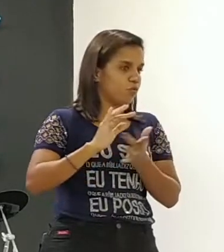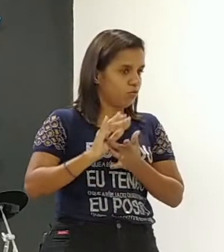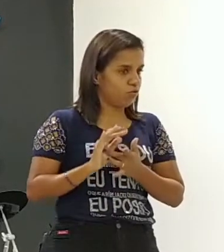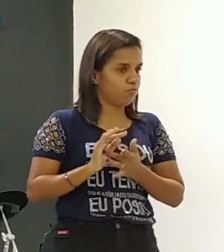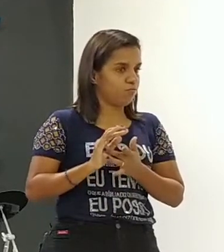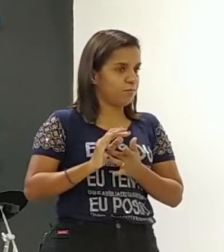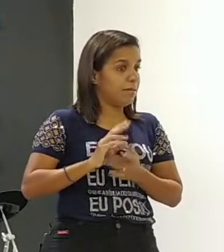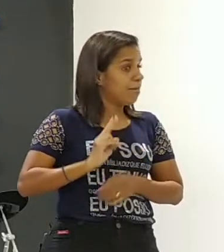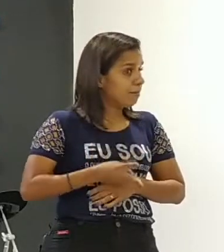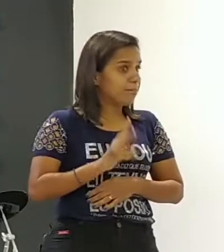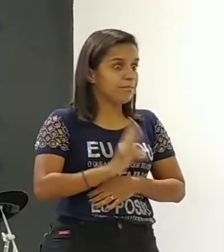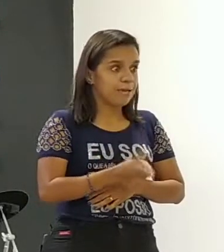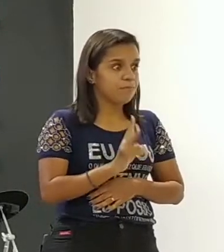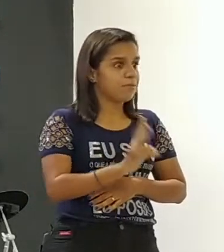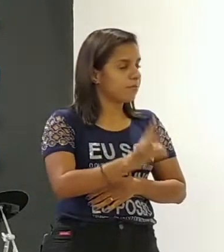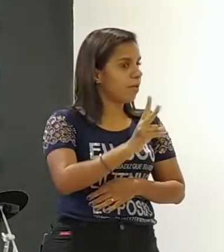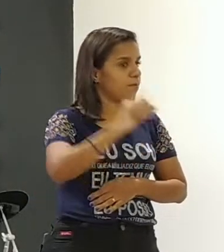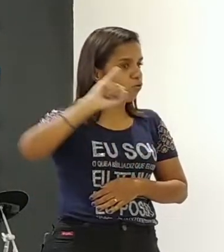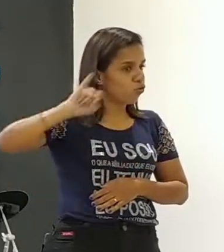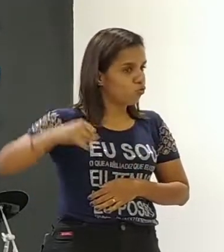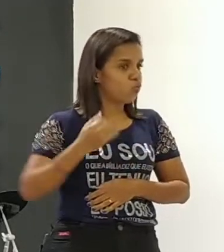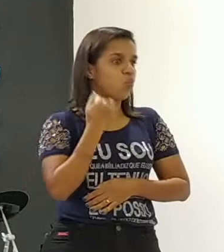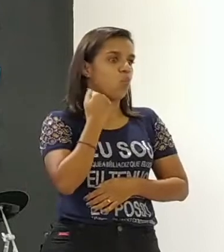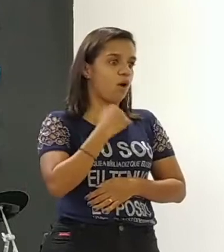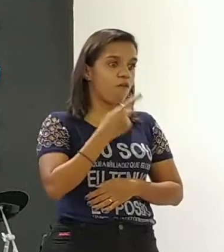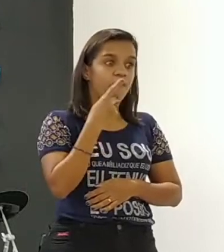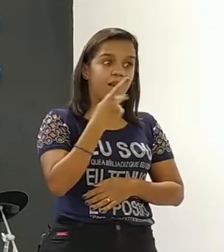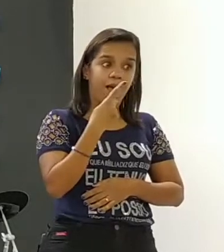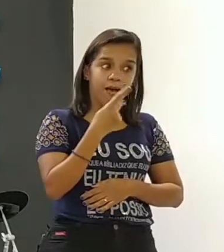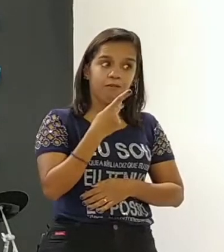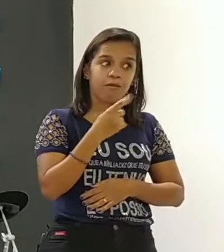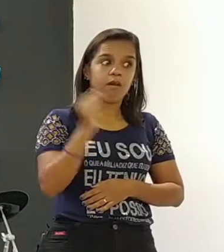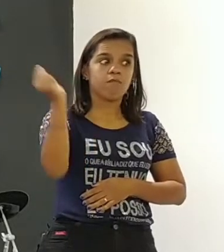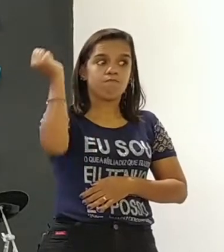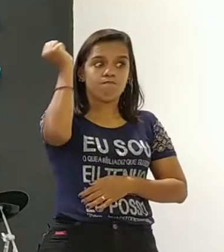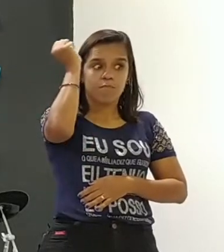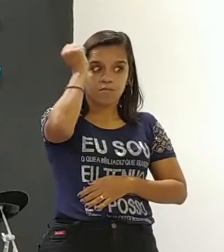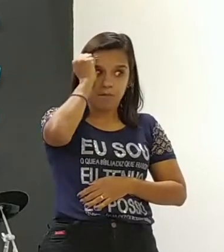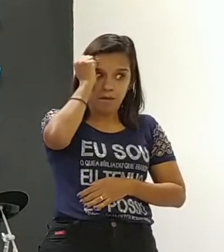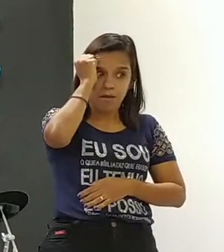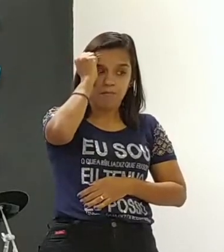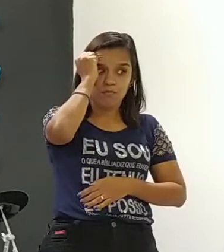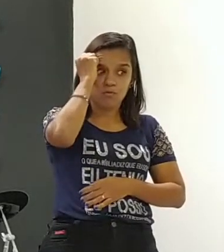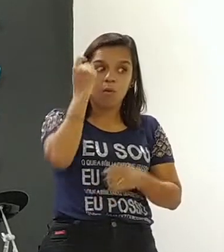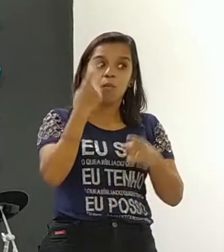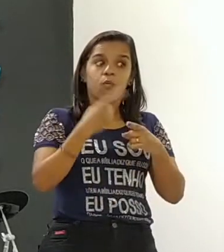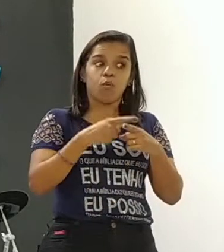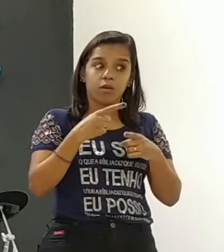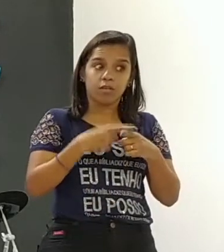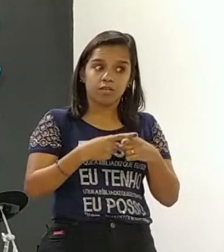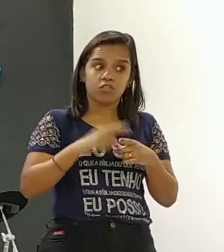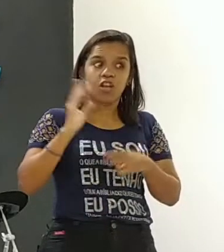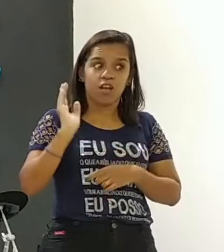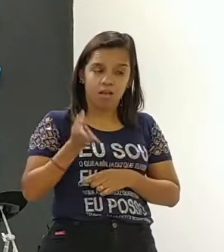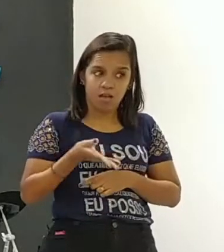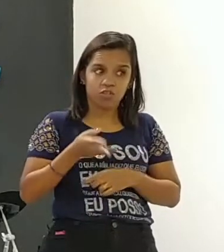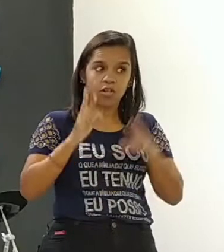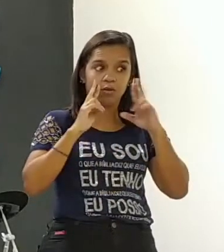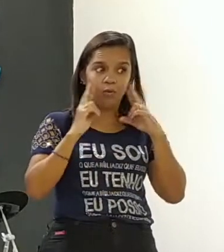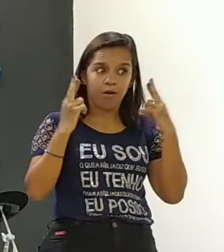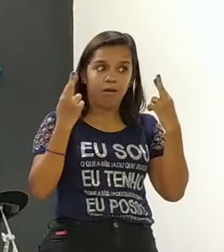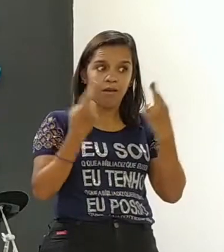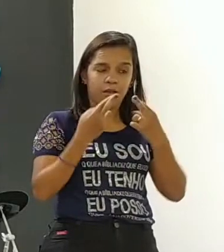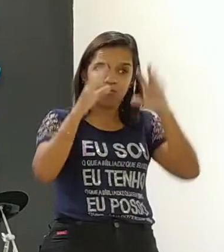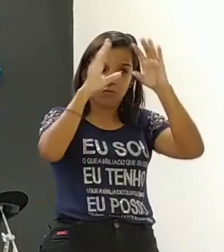pois é chegado o reino dos céus. Arrependei-vos, pois é chegado o reino dos céus. Ele pregava o evangelho verdadeiro.